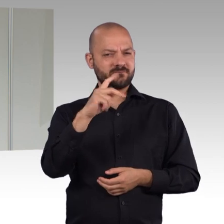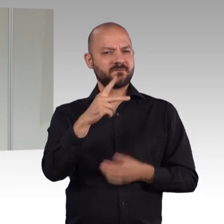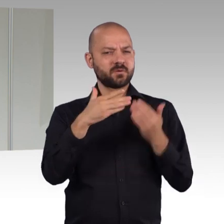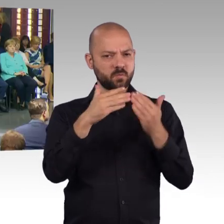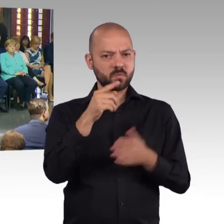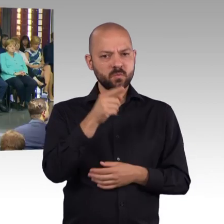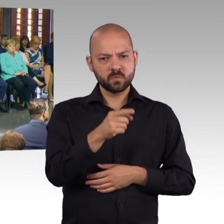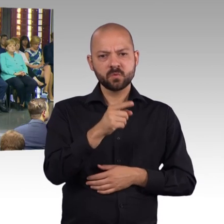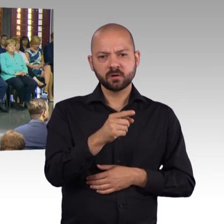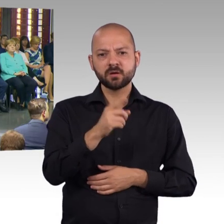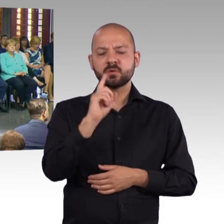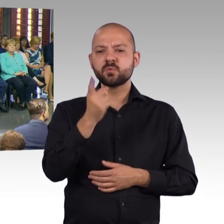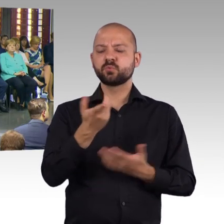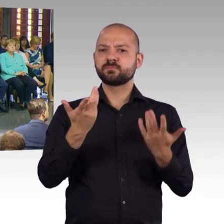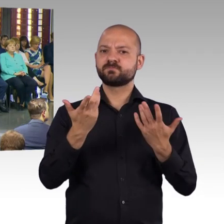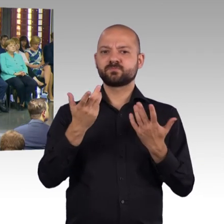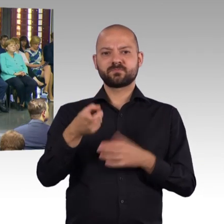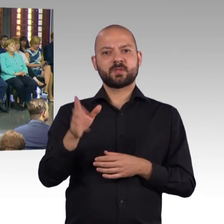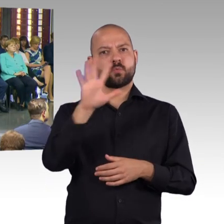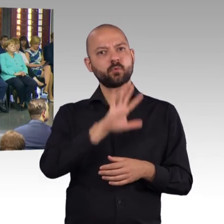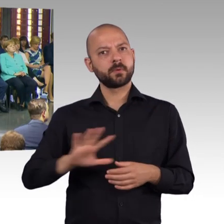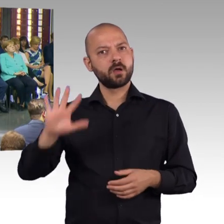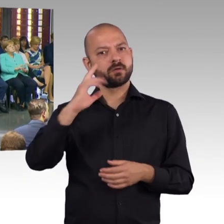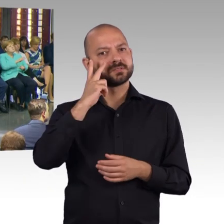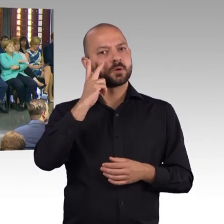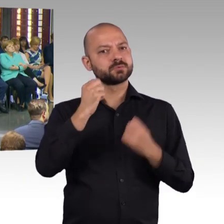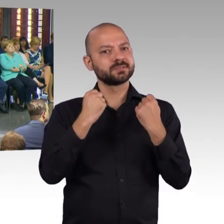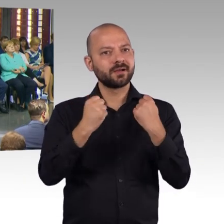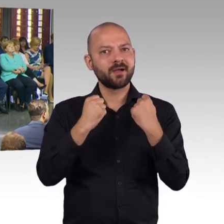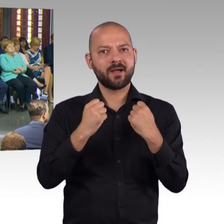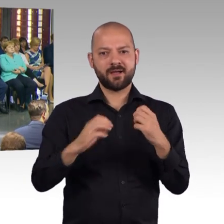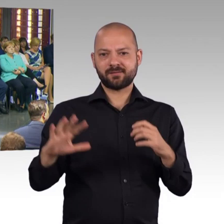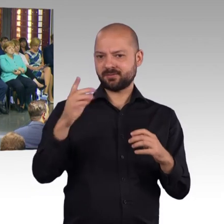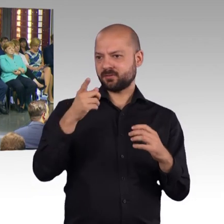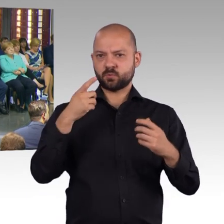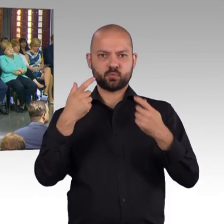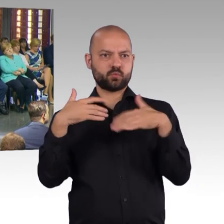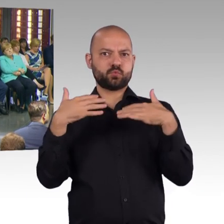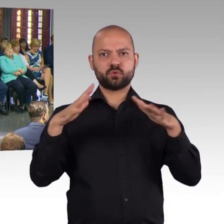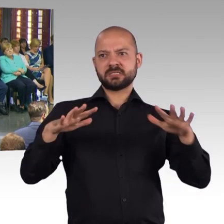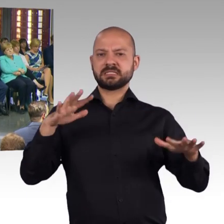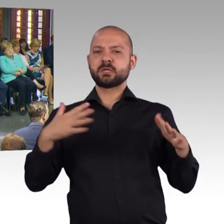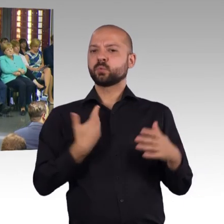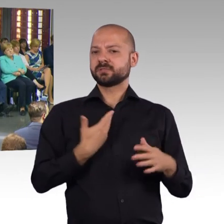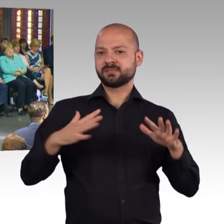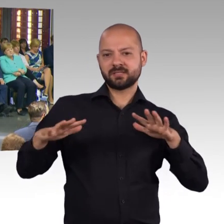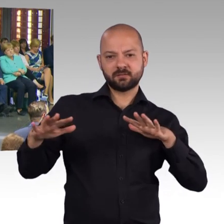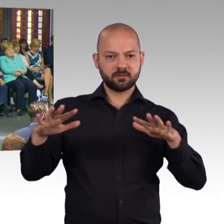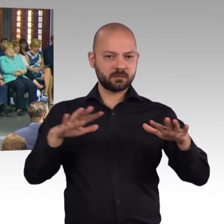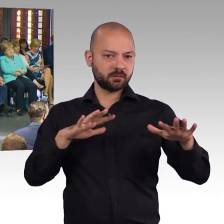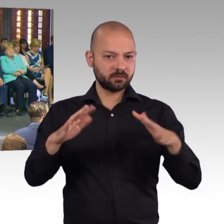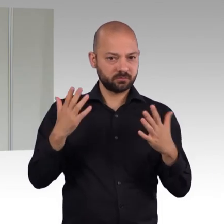87a. Der Bund stellt Streitkräfte zur Verteidigung auf. Unsere Streitkräfte sind